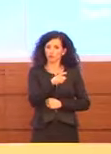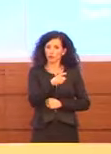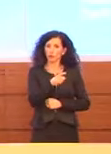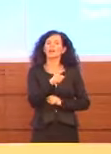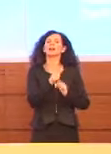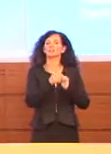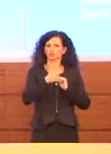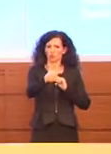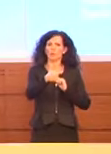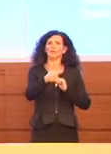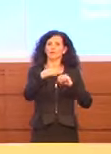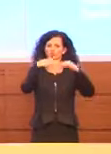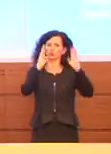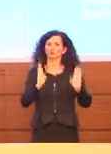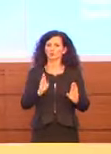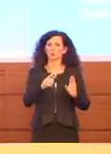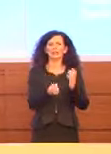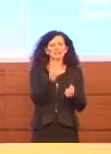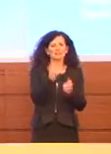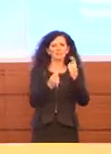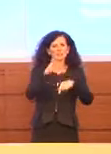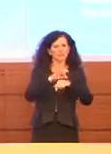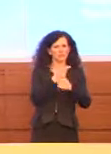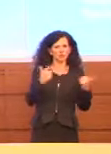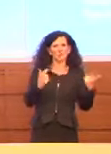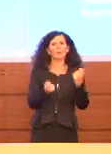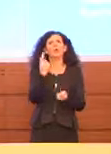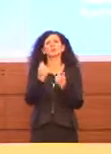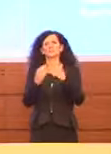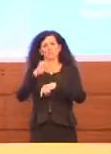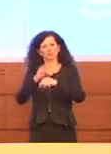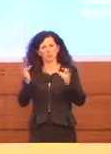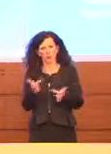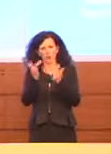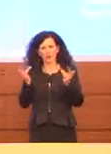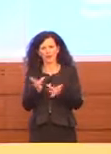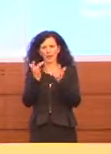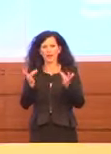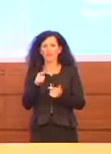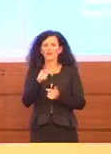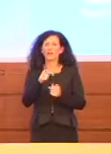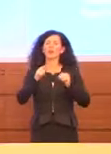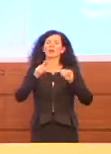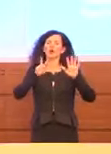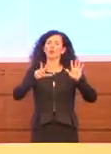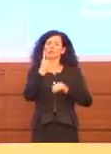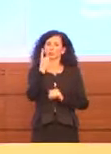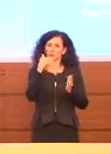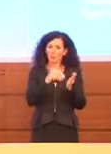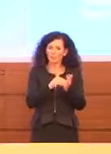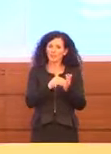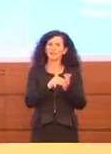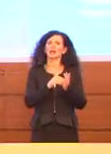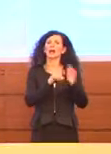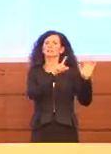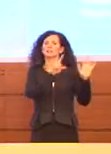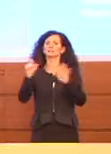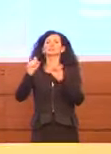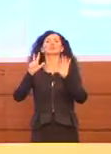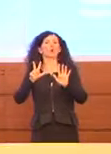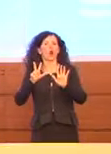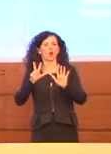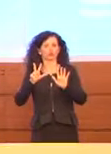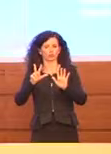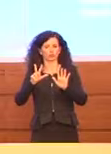in isolamento domiciliare senza sintomi a con sintomi lievi e sono 81 mila 708